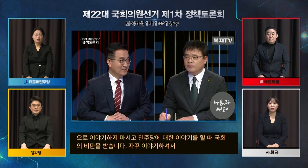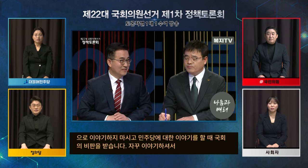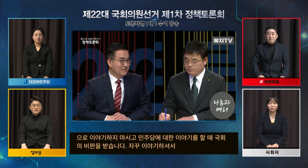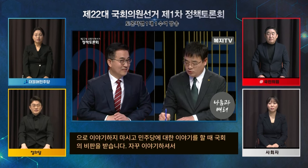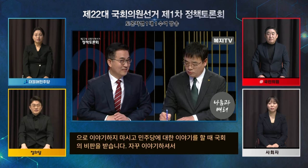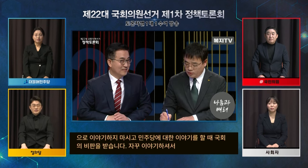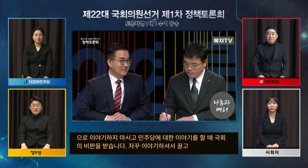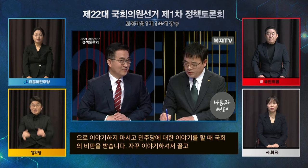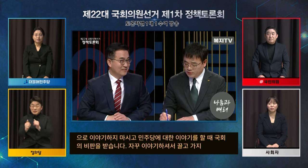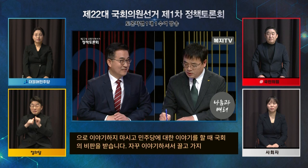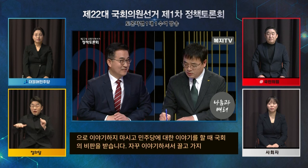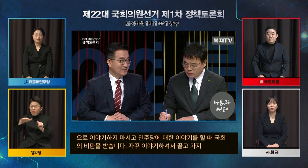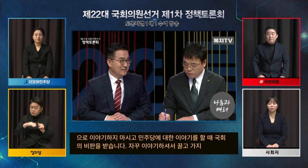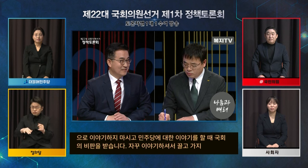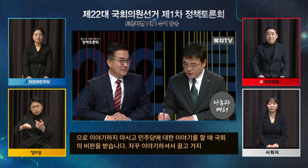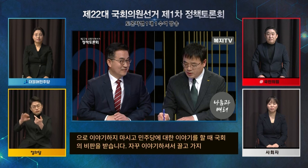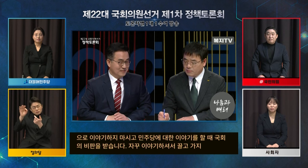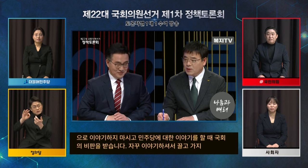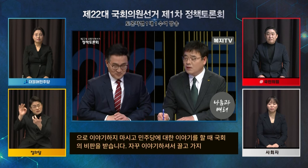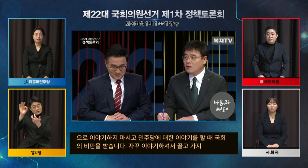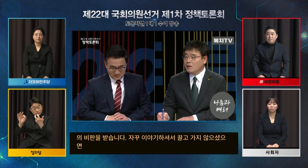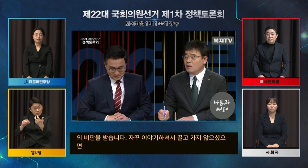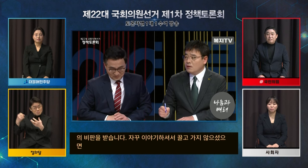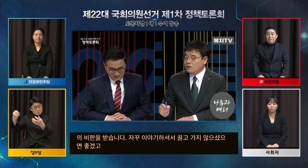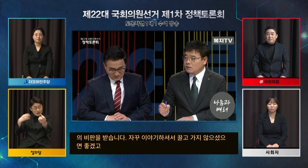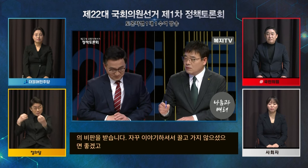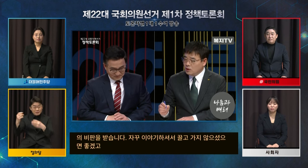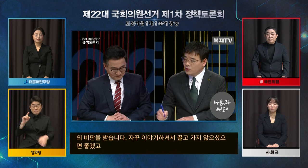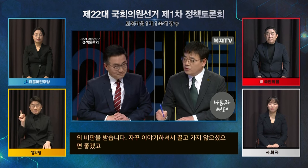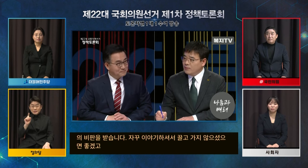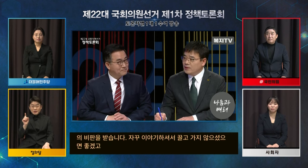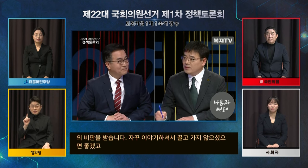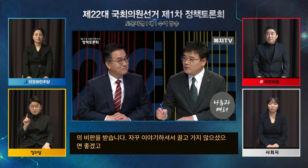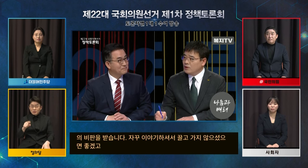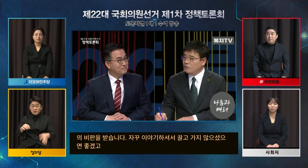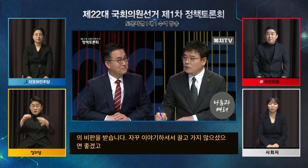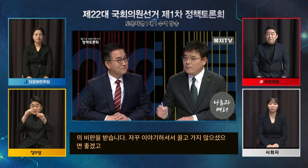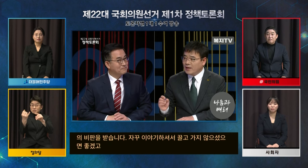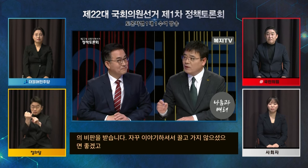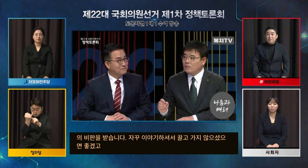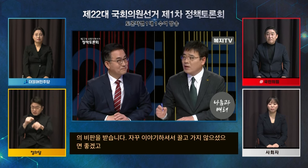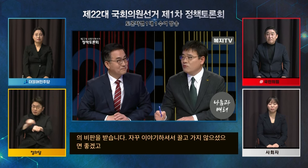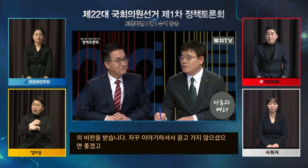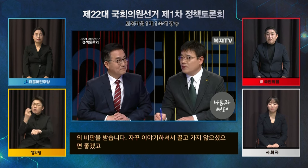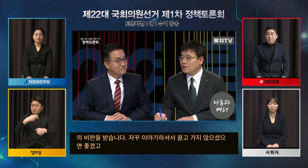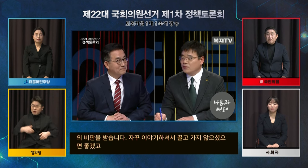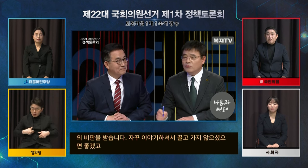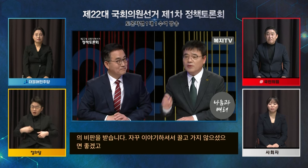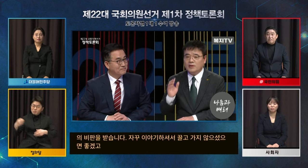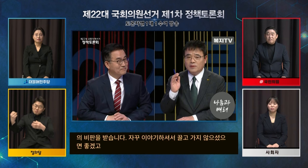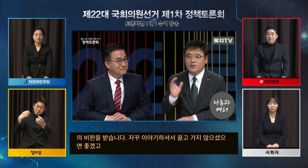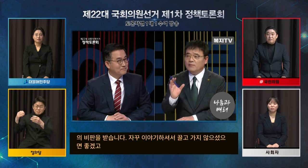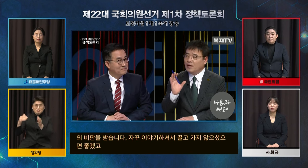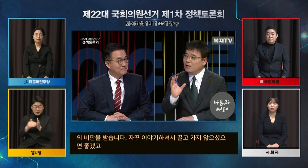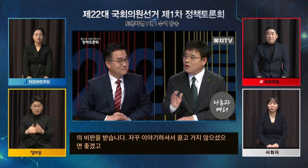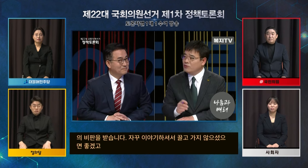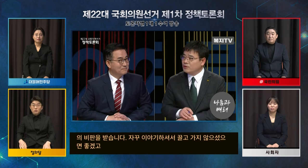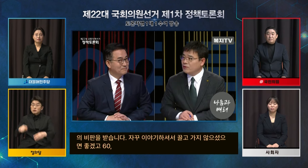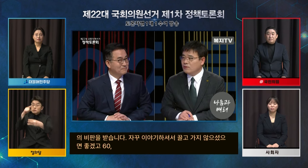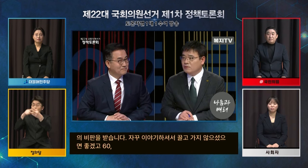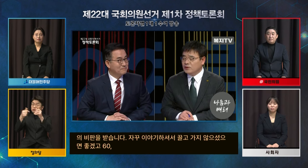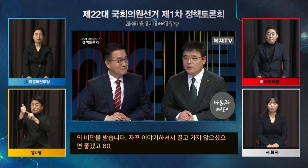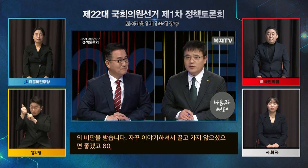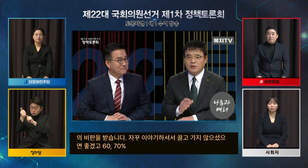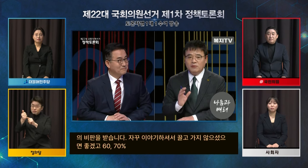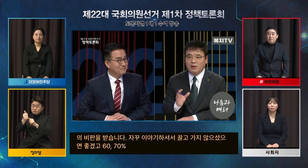60%, 70% 국민들이 이미 긴건희 특권에 대해서 찬성하고 있고 밝혀라고 말하고 있습니다. 대통령한테 입장을 내라고 하고